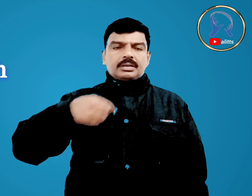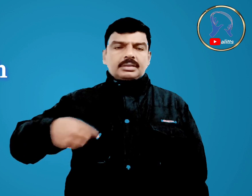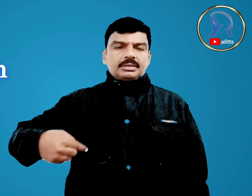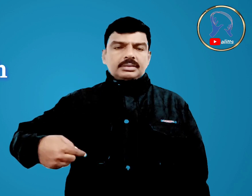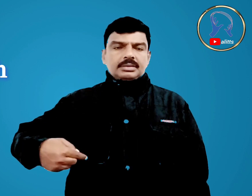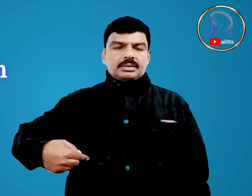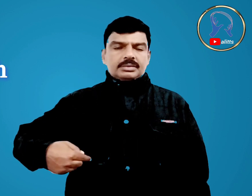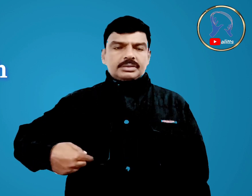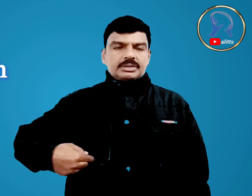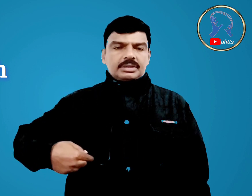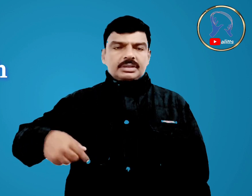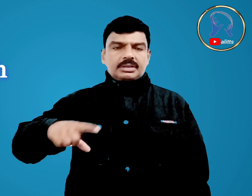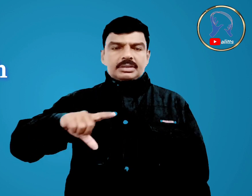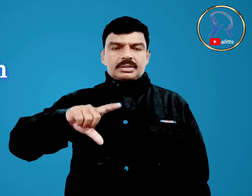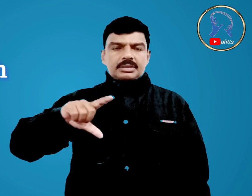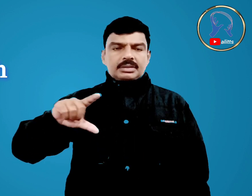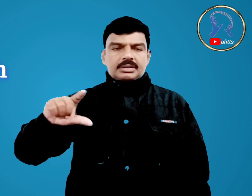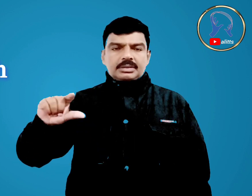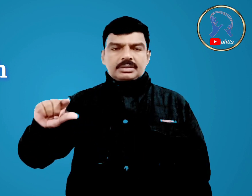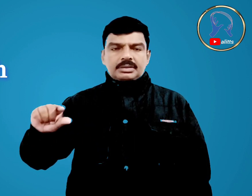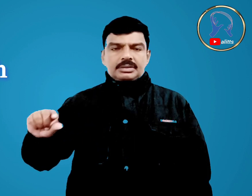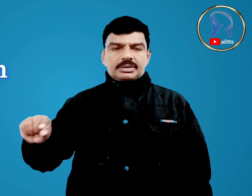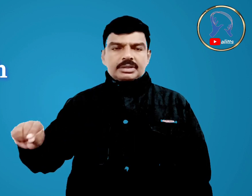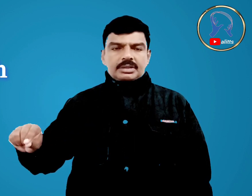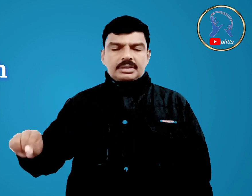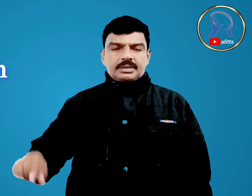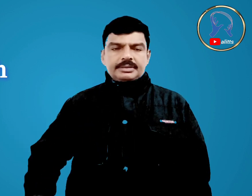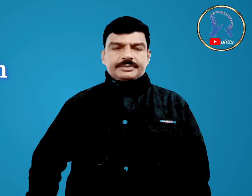खाना जगह शक्ल।